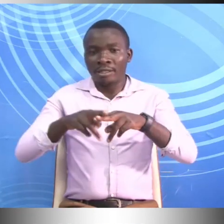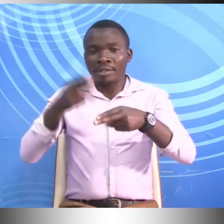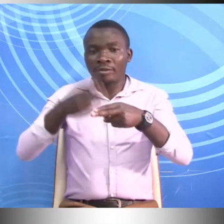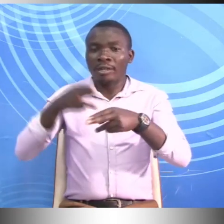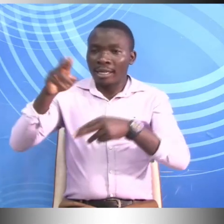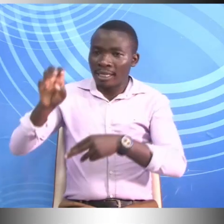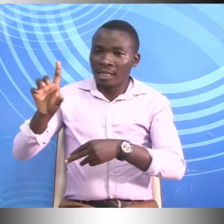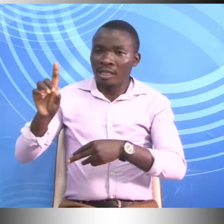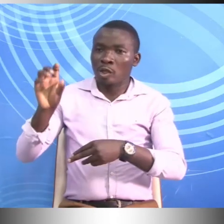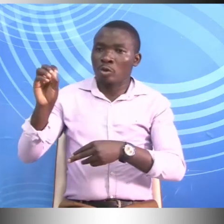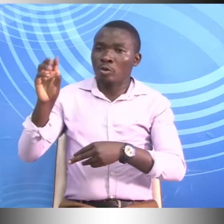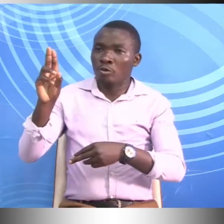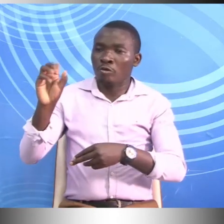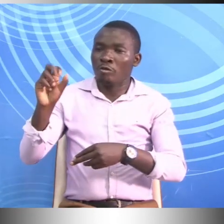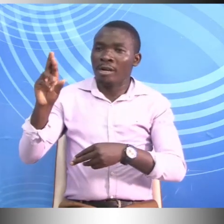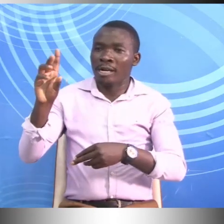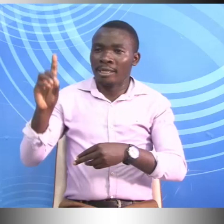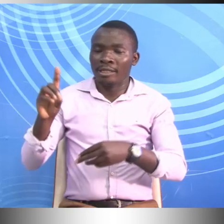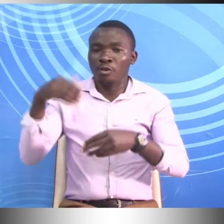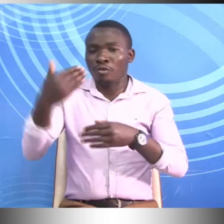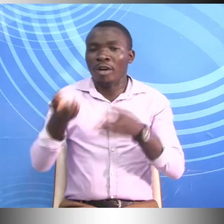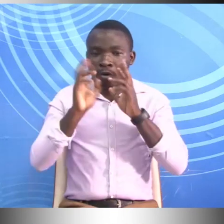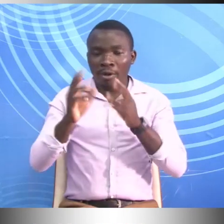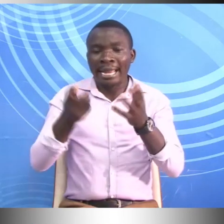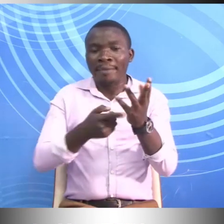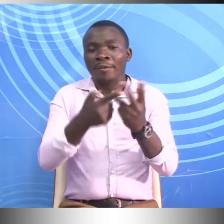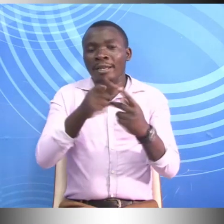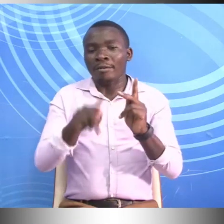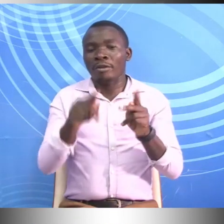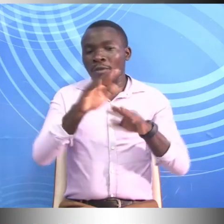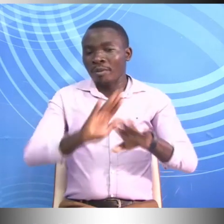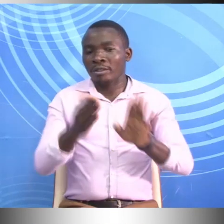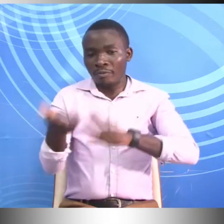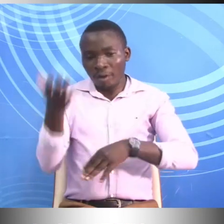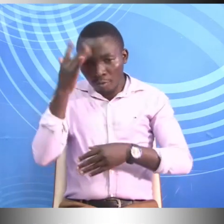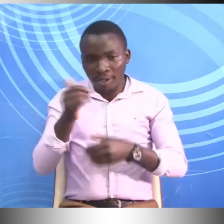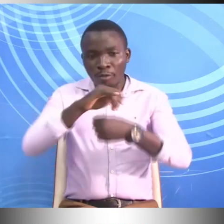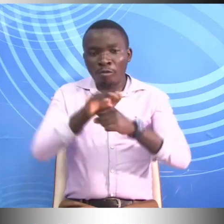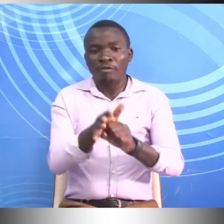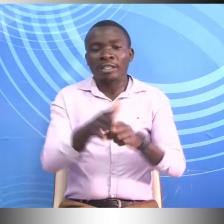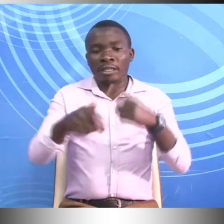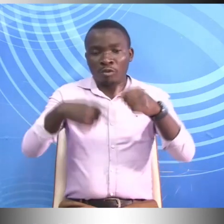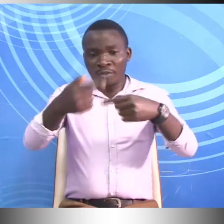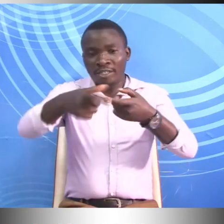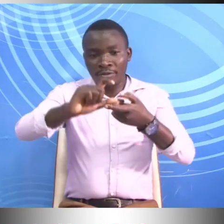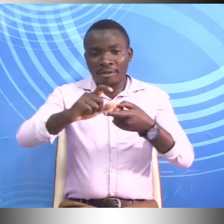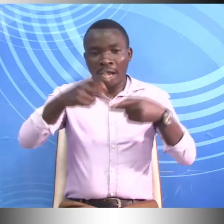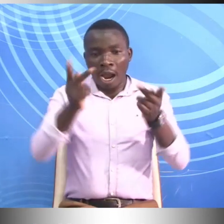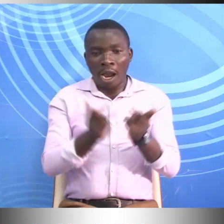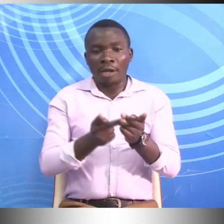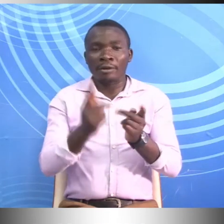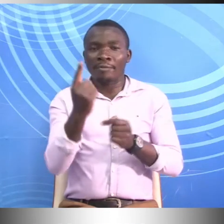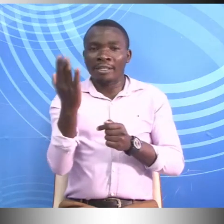Edouard. Nyuma yo kubona ko imibare y'abakomeje guhitanwa n'icyorezo cya COVID-19 ikomeje kwiyongera, aho icya